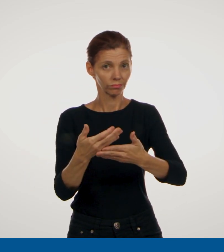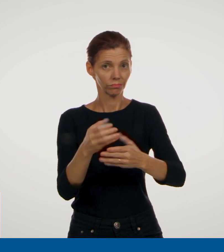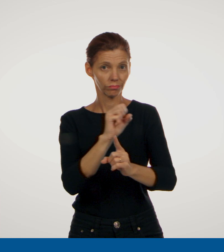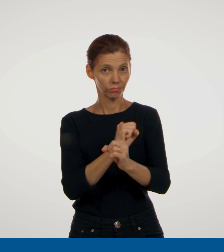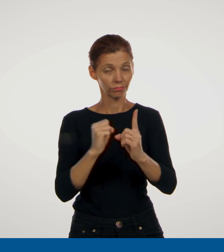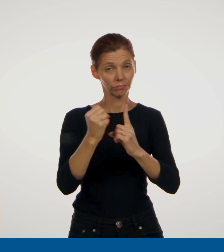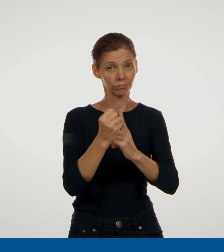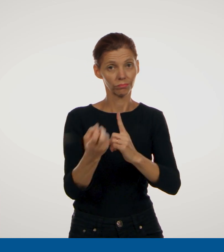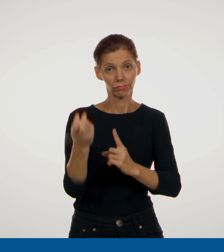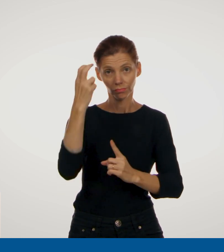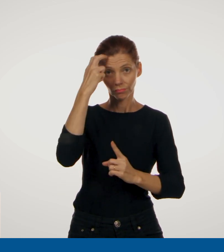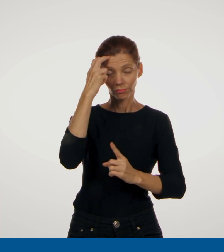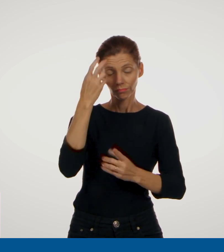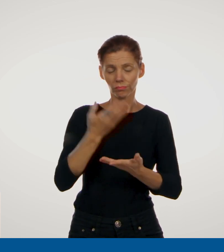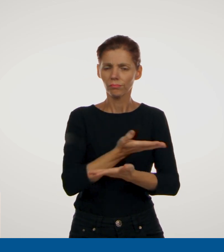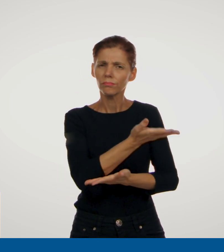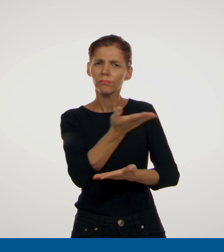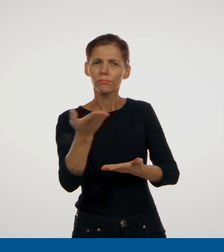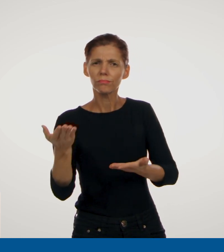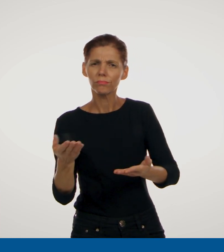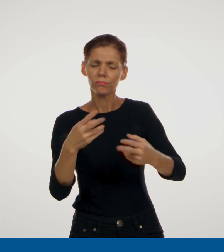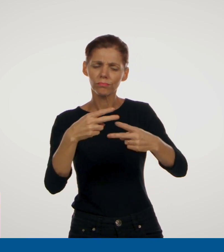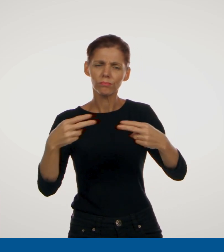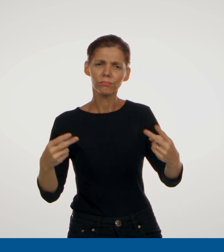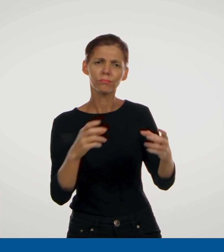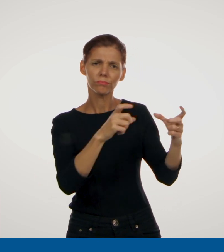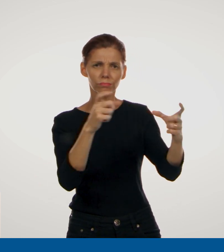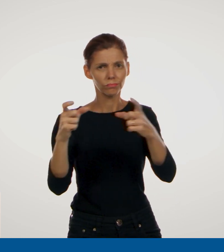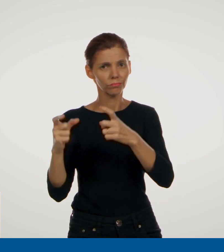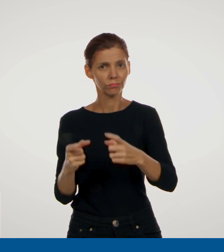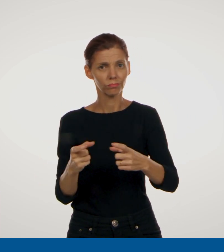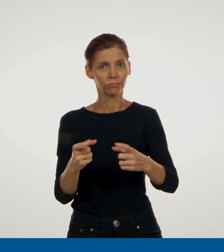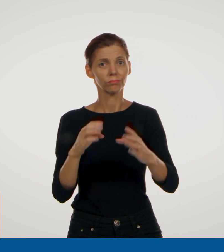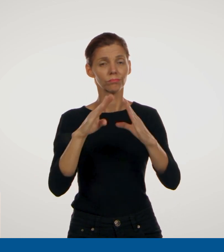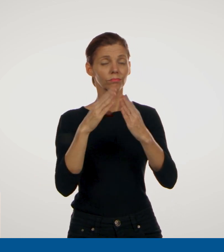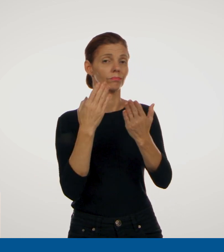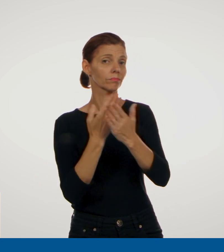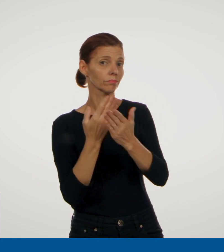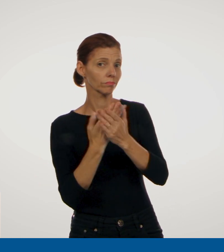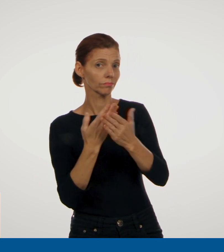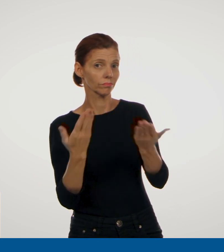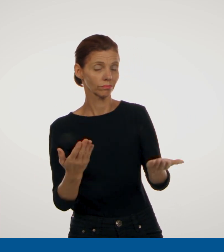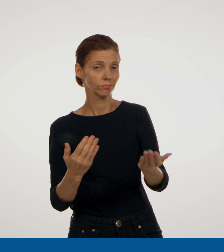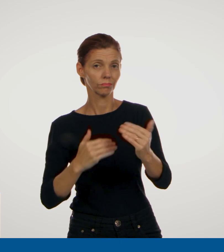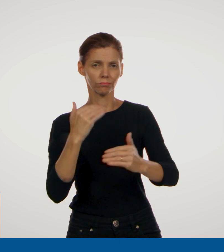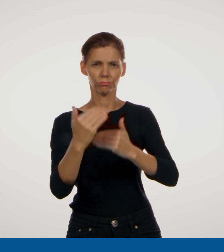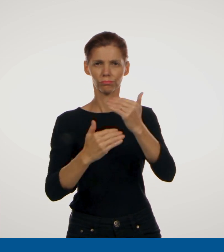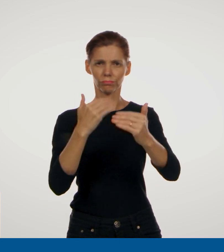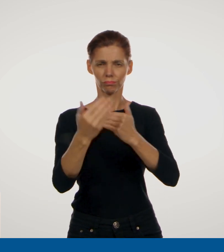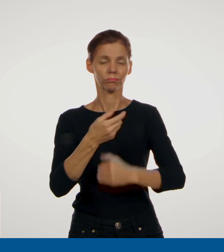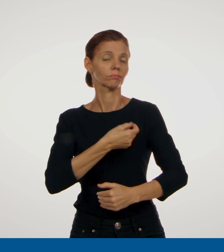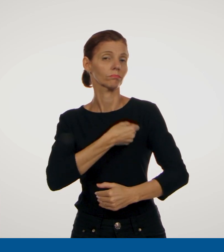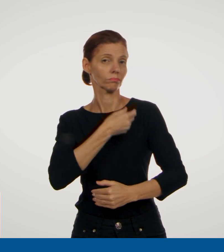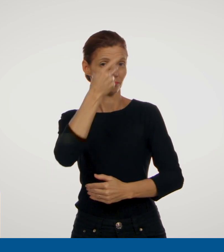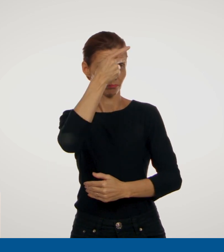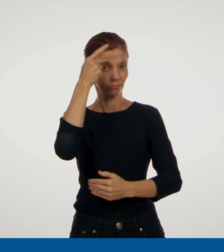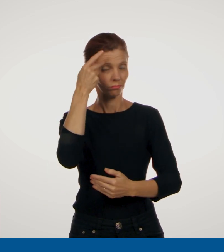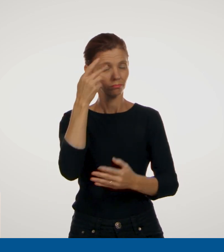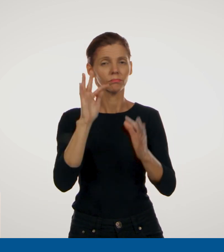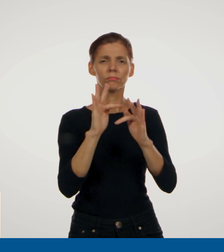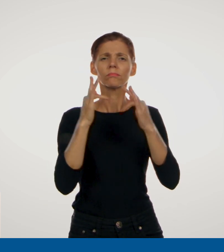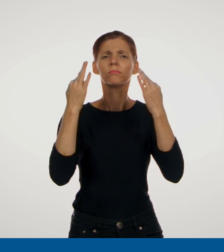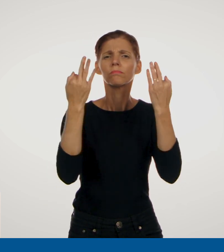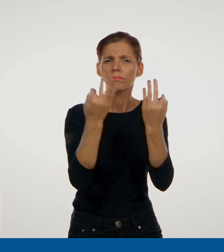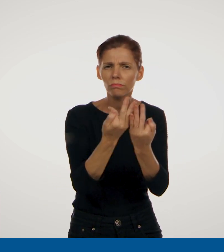interação sociocultural e do meio, ocorrendo nos espaços de possibilidades educativas no decurso da vida dos indivíduos, como